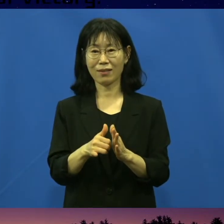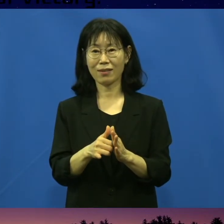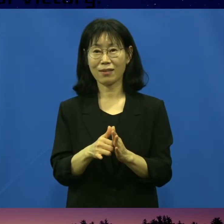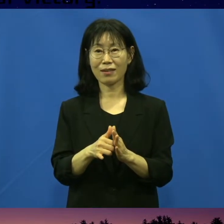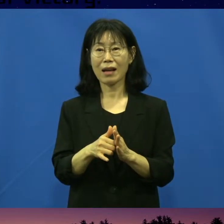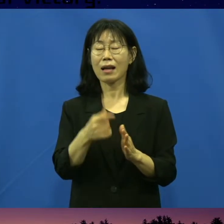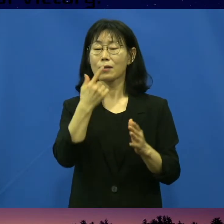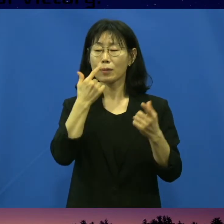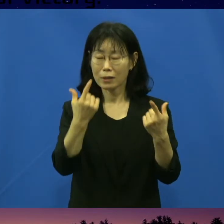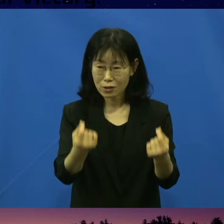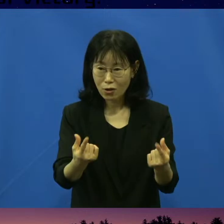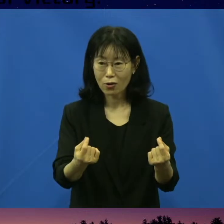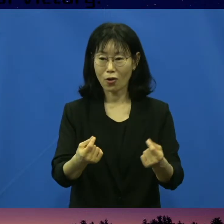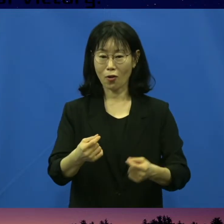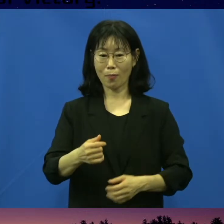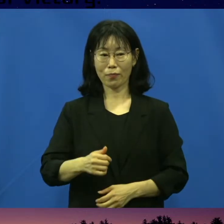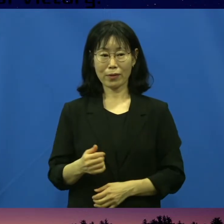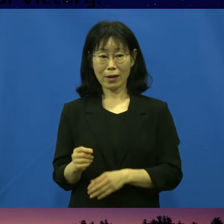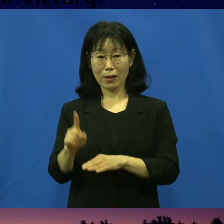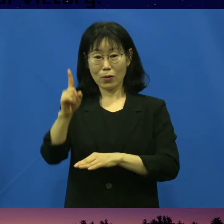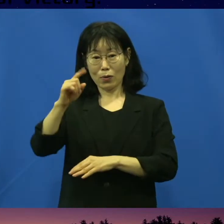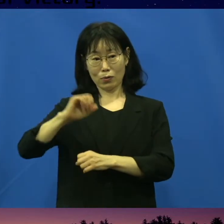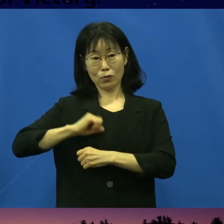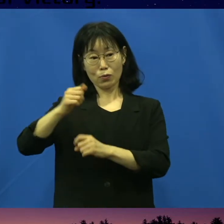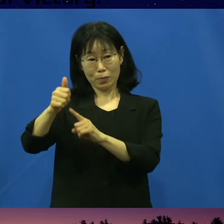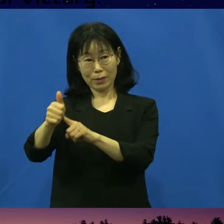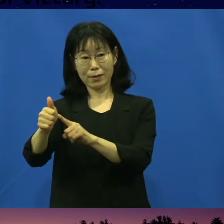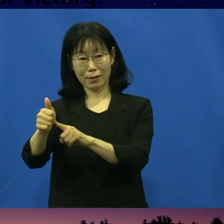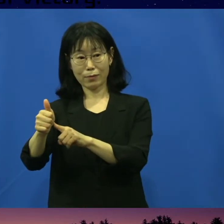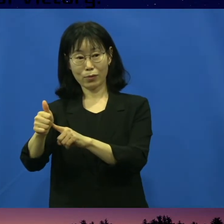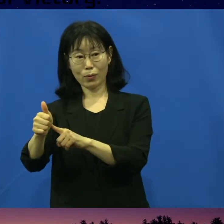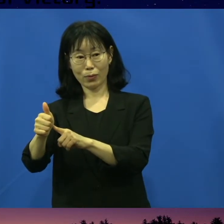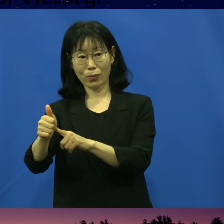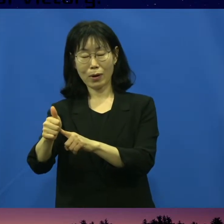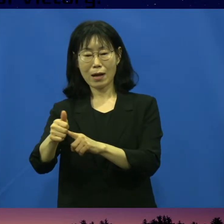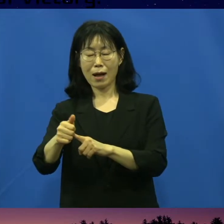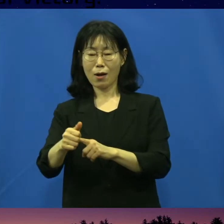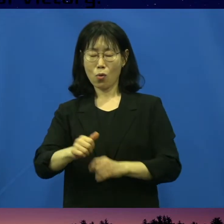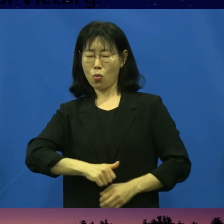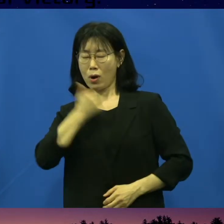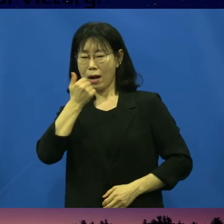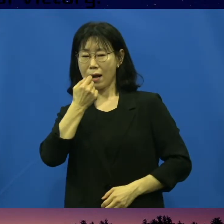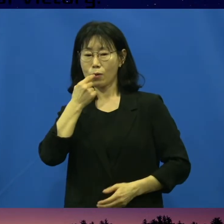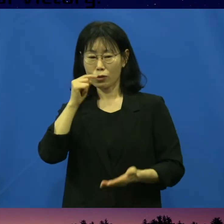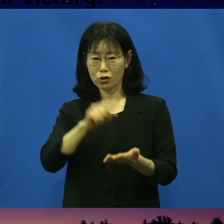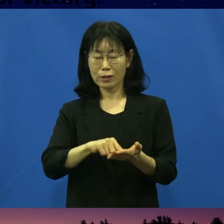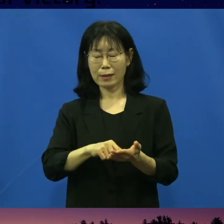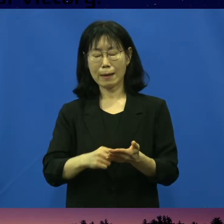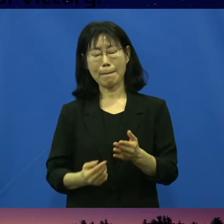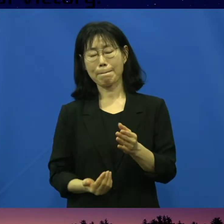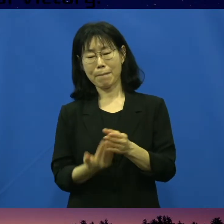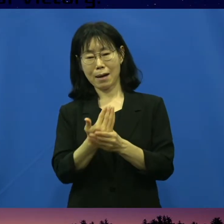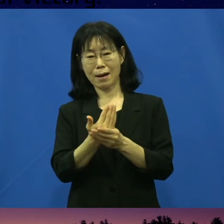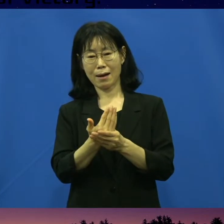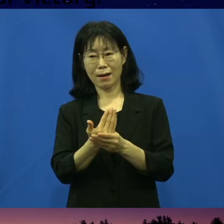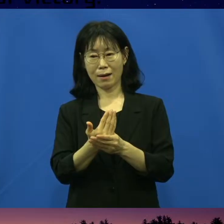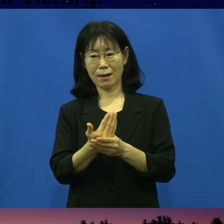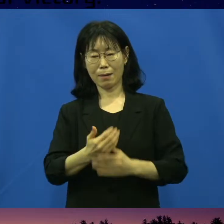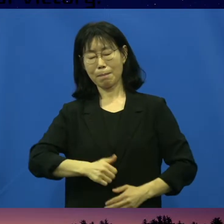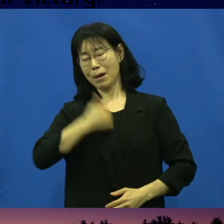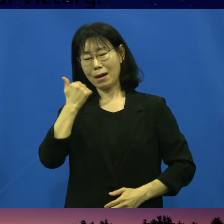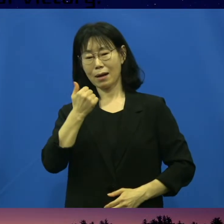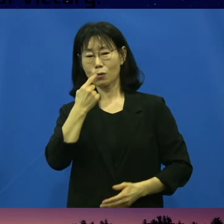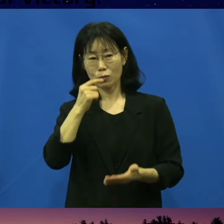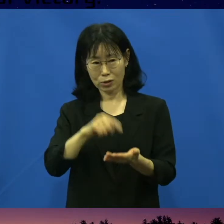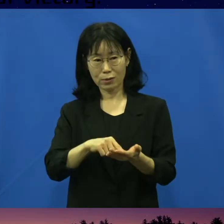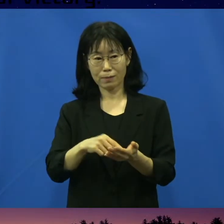장관은 자기를 무시하고 경멸한다고 생각했습니다. 그런 경험은 처음이에요. 여러분 가는 곳곳마다 VIP 대우를 받던 사람은 누군가